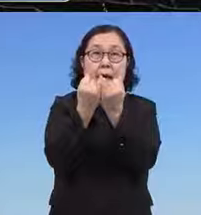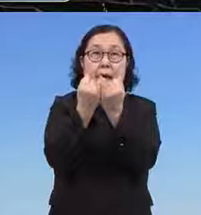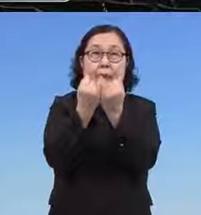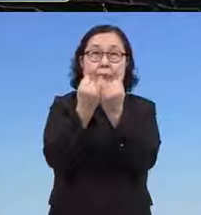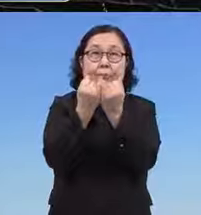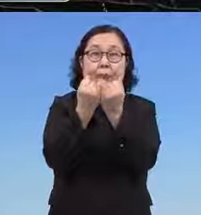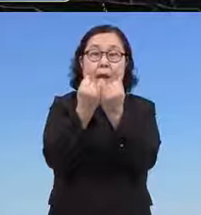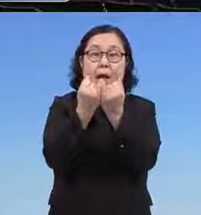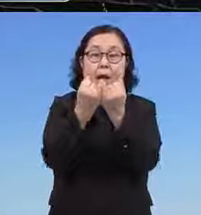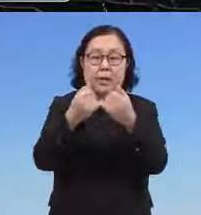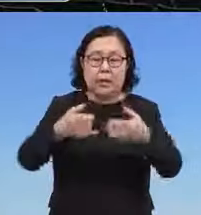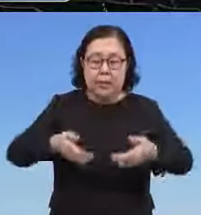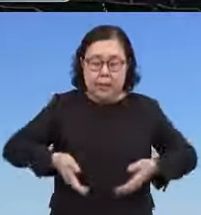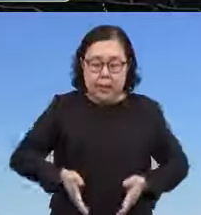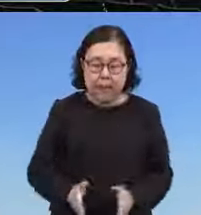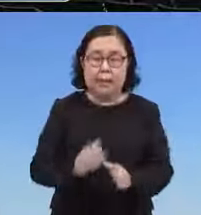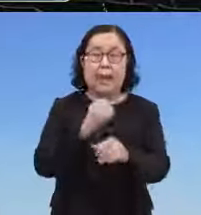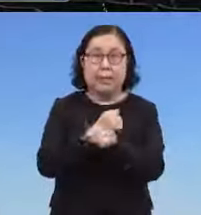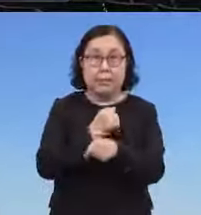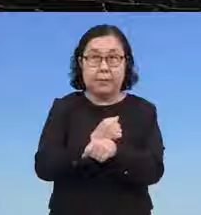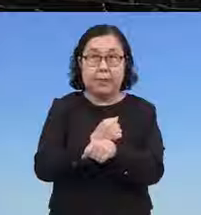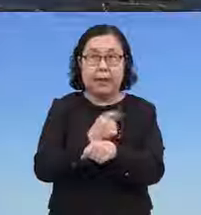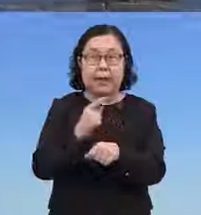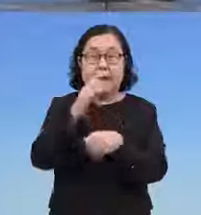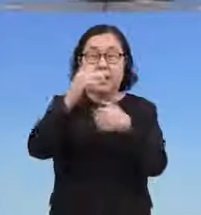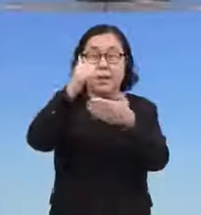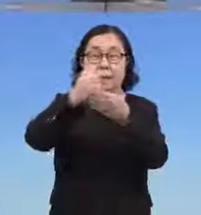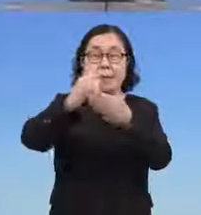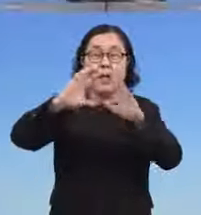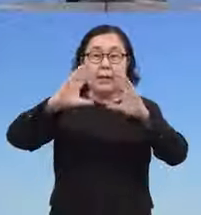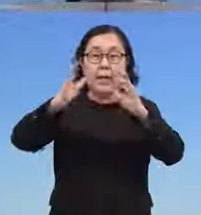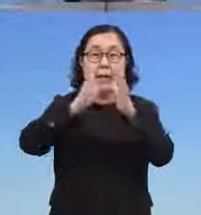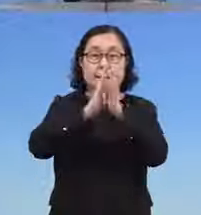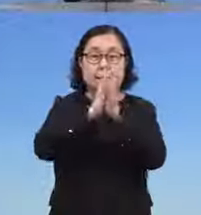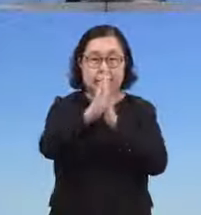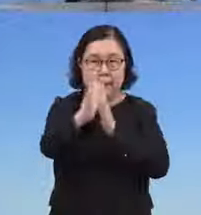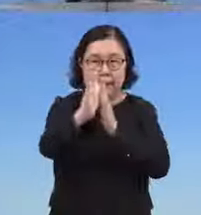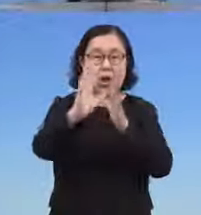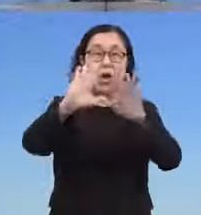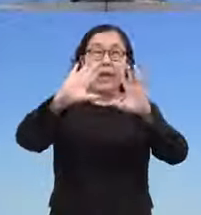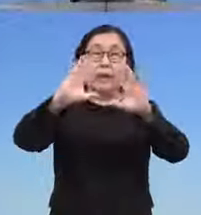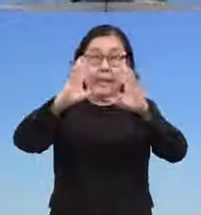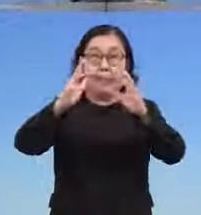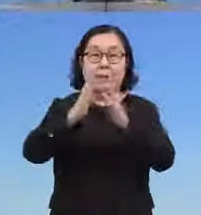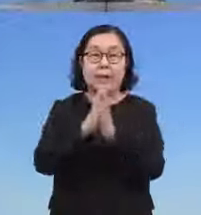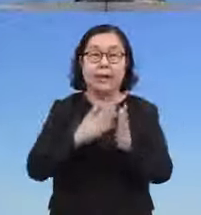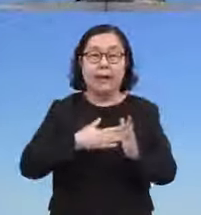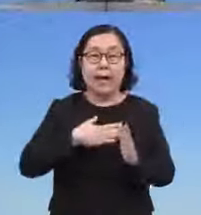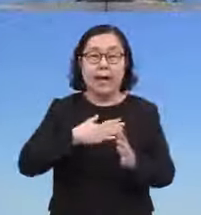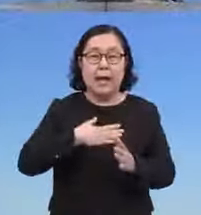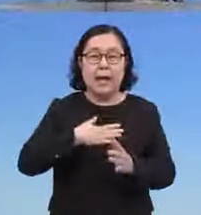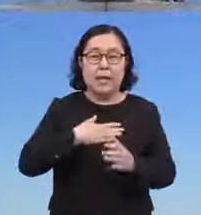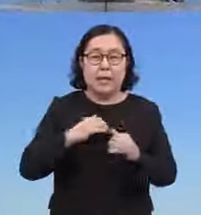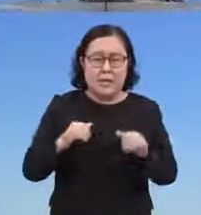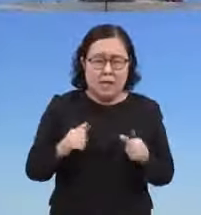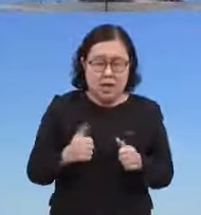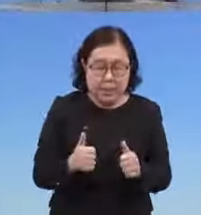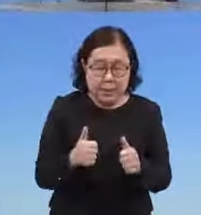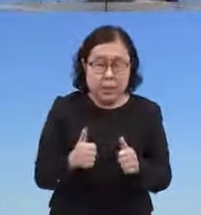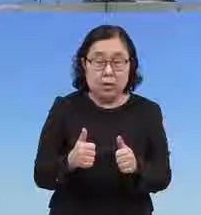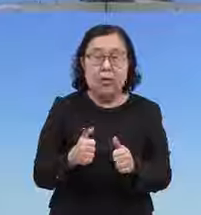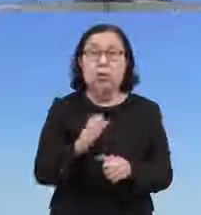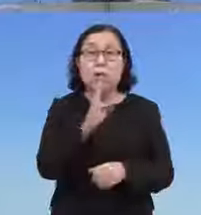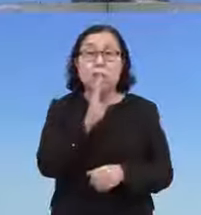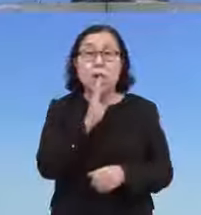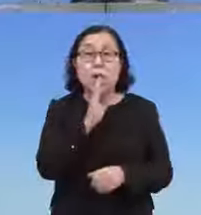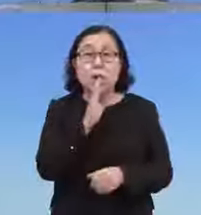하나님의 나라는 질서의 나라예요. 내가 열심을 내고 열심히 옳다고 당위성 있다는 것도 중요하지만